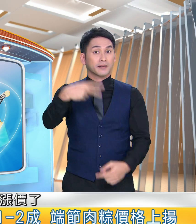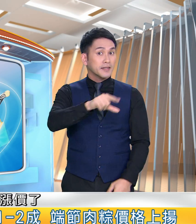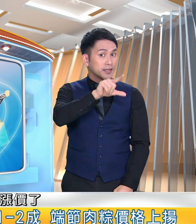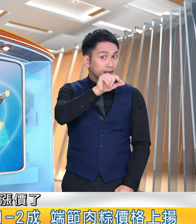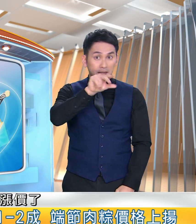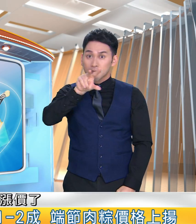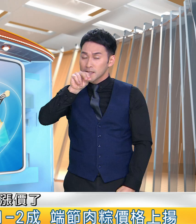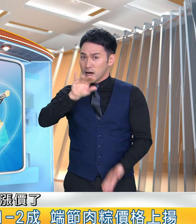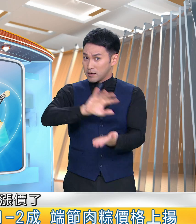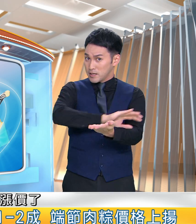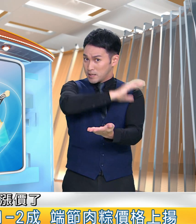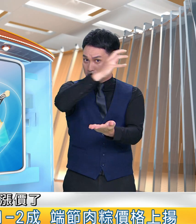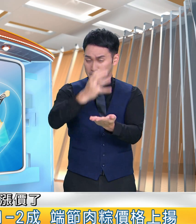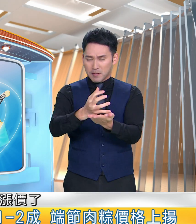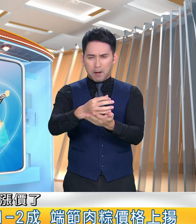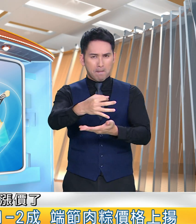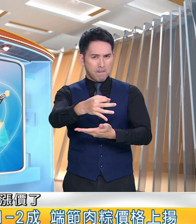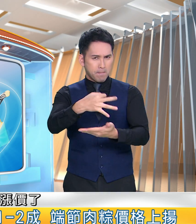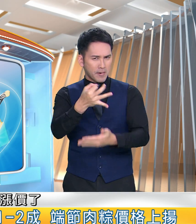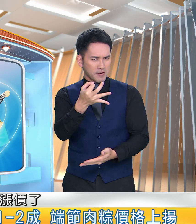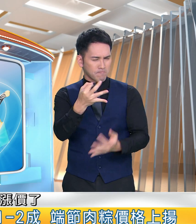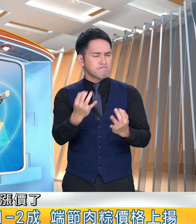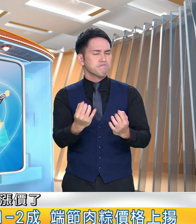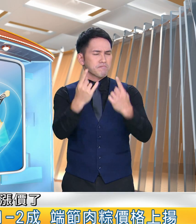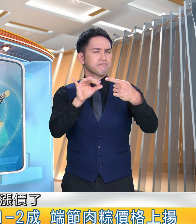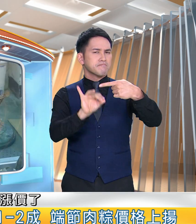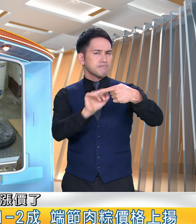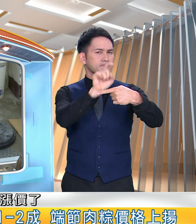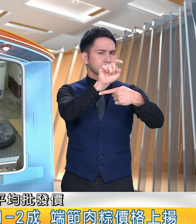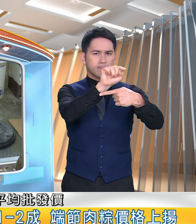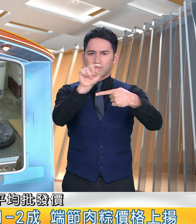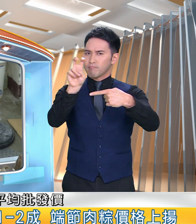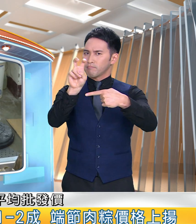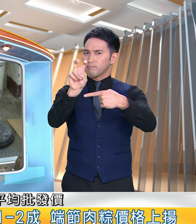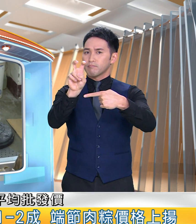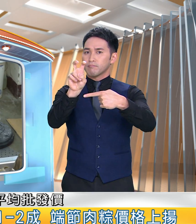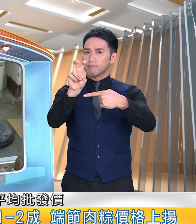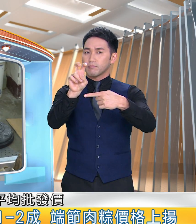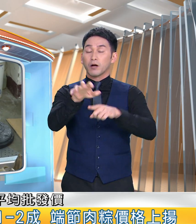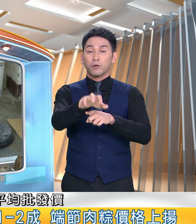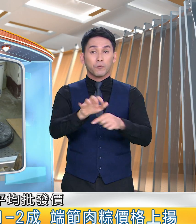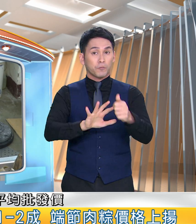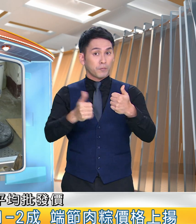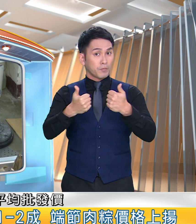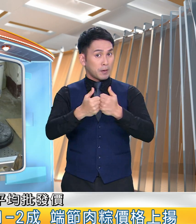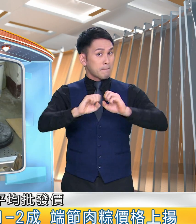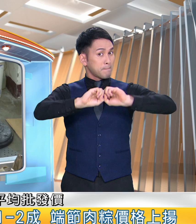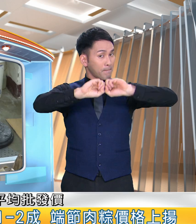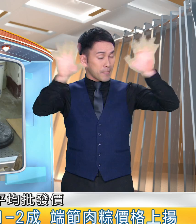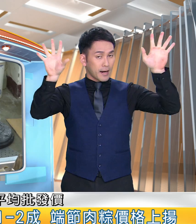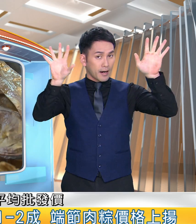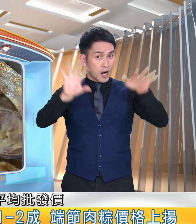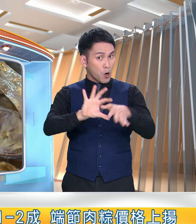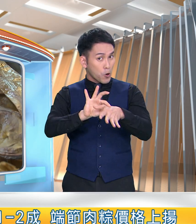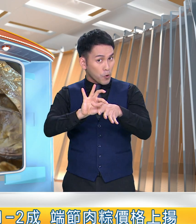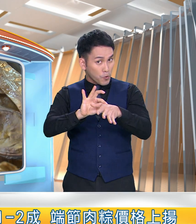猪肉也涨价了，还有鸡肉、鸭肉平均批发价也涨了